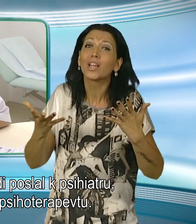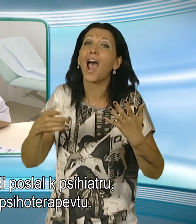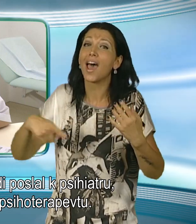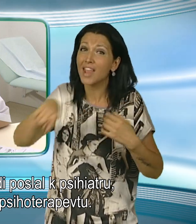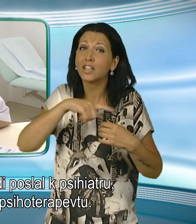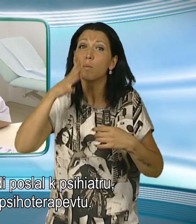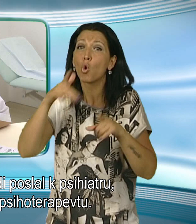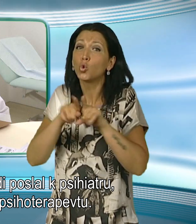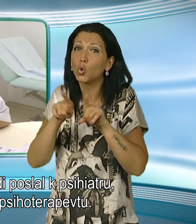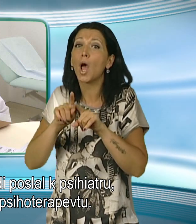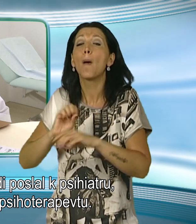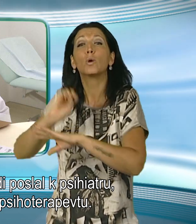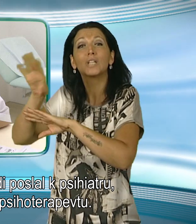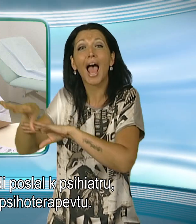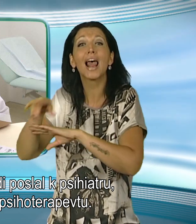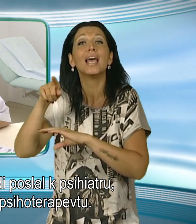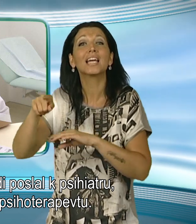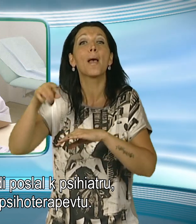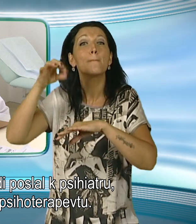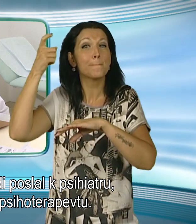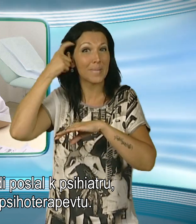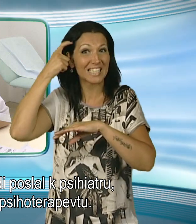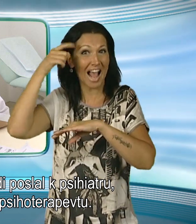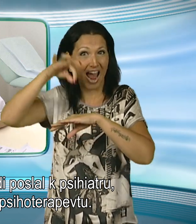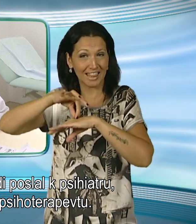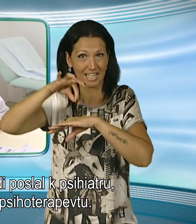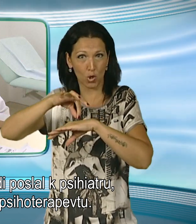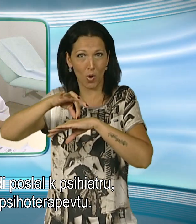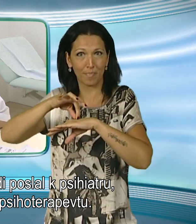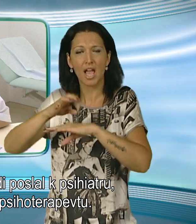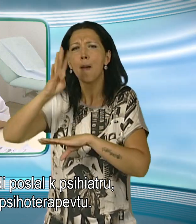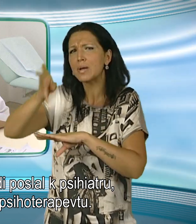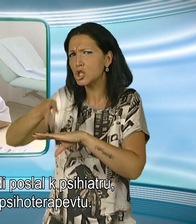Morda nas bo tudi poslal k psihiatru, psihologu ali psihoterapevtu.